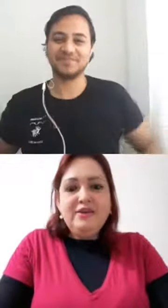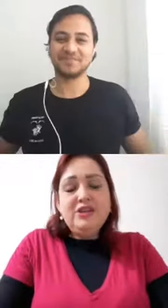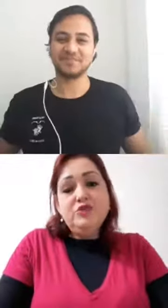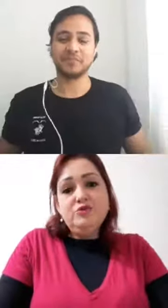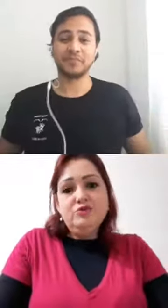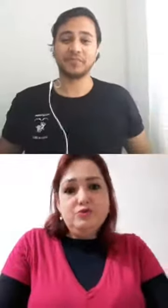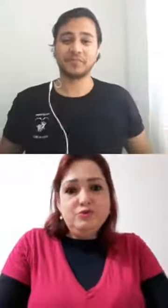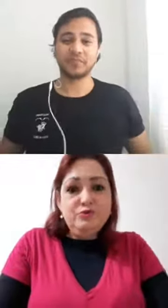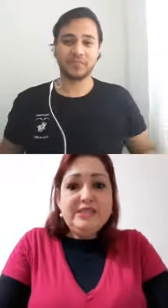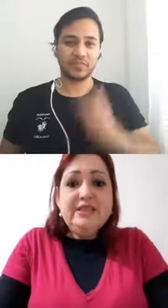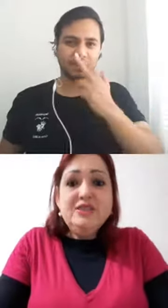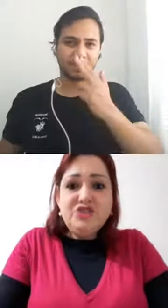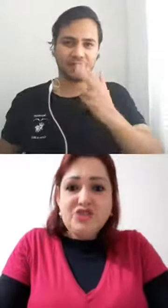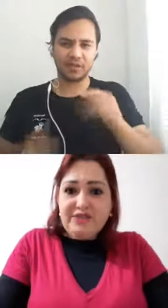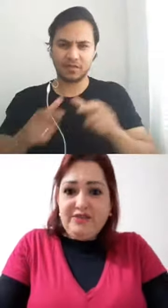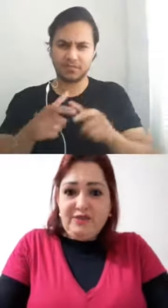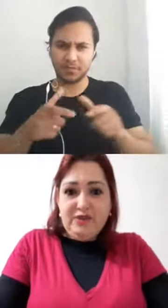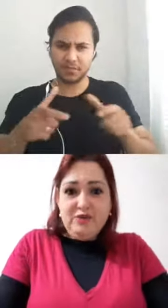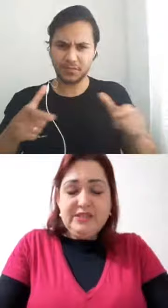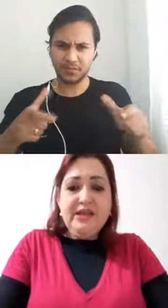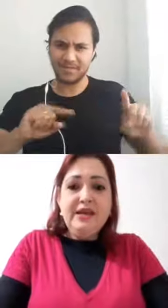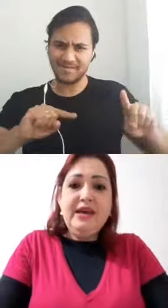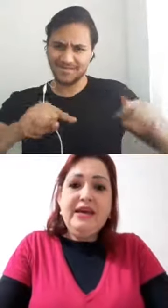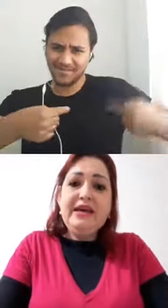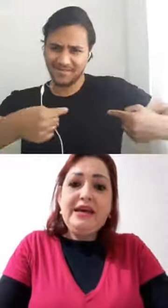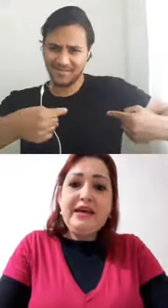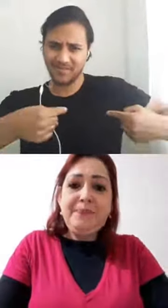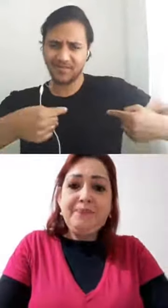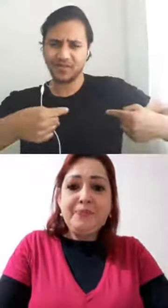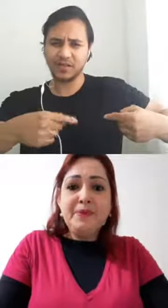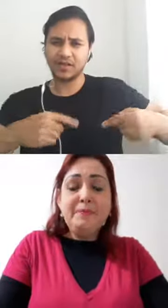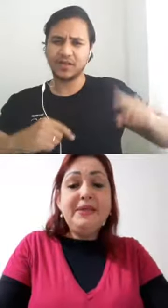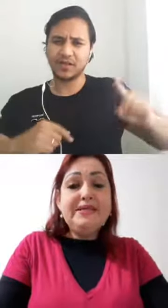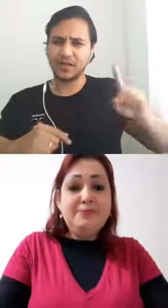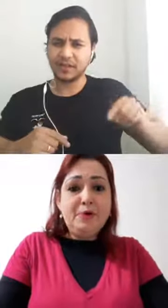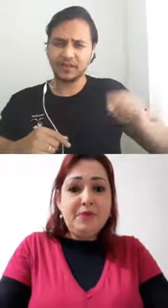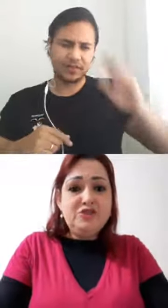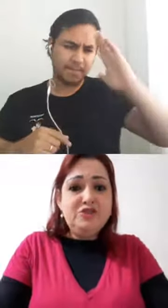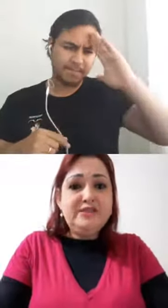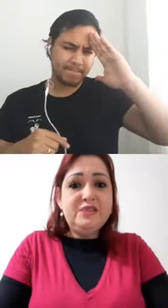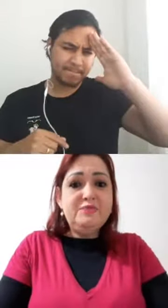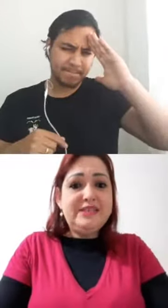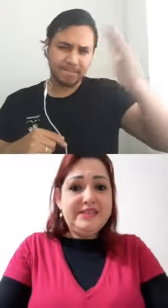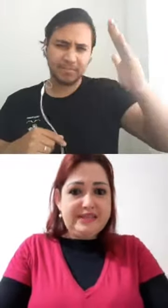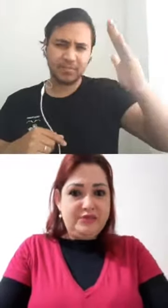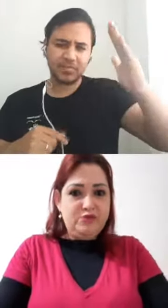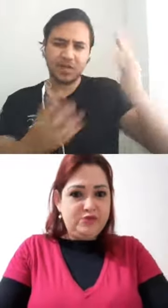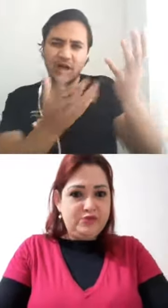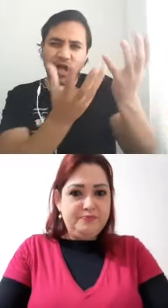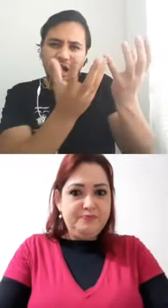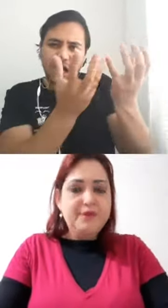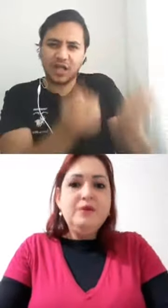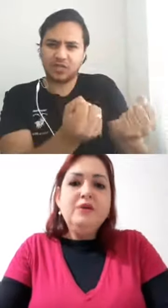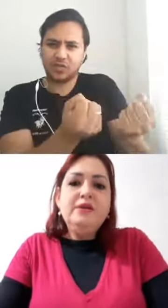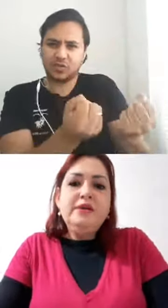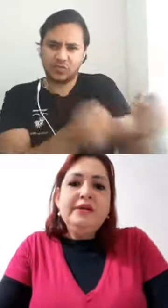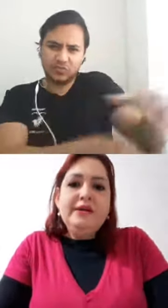E eu acho que um dos grandes desafios é principalmente nós sermos aceitos.